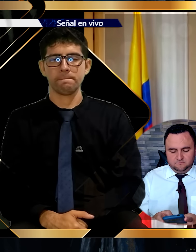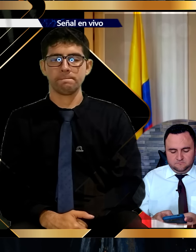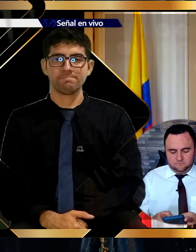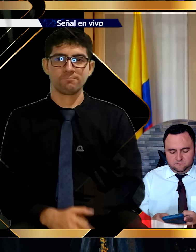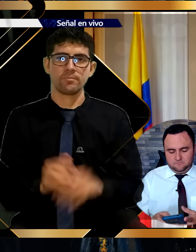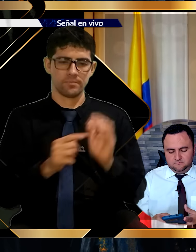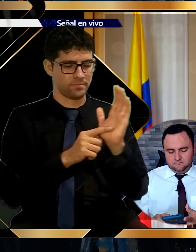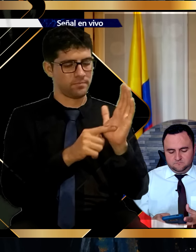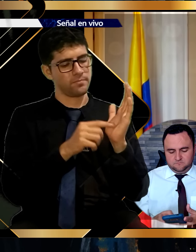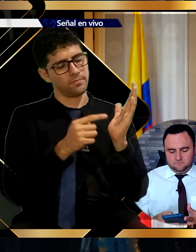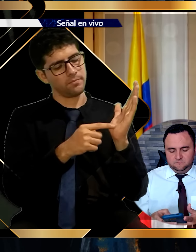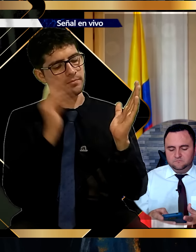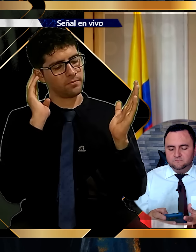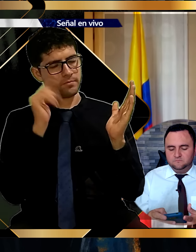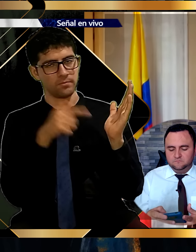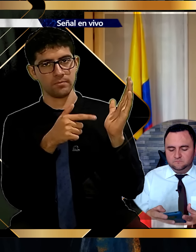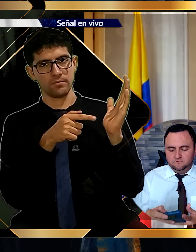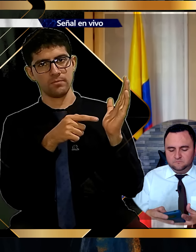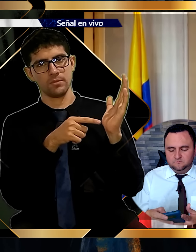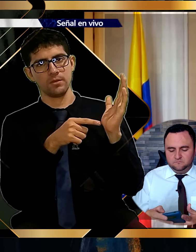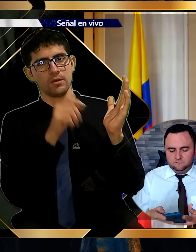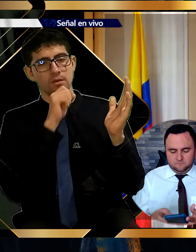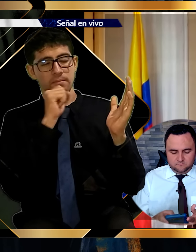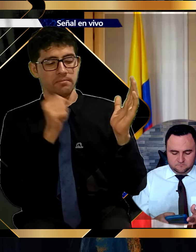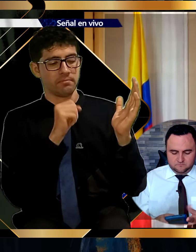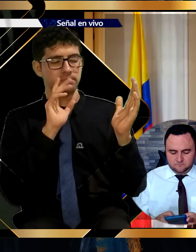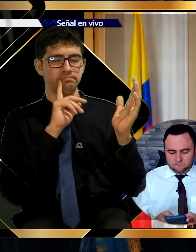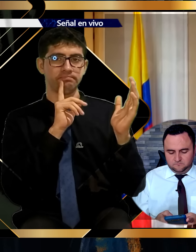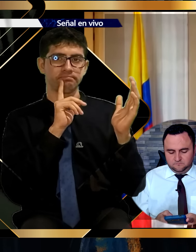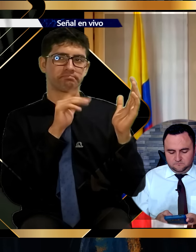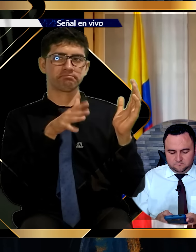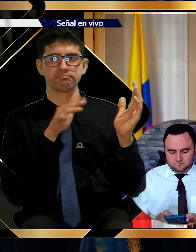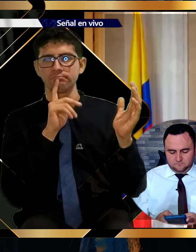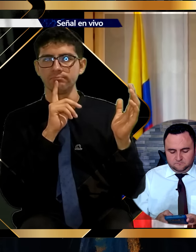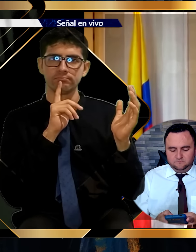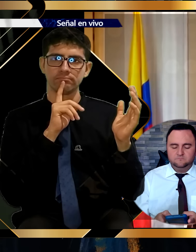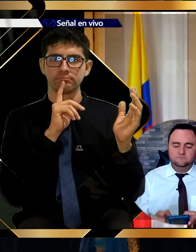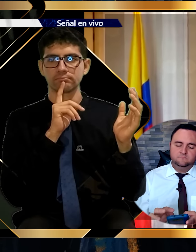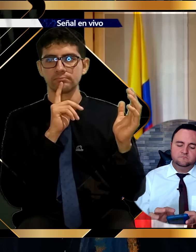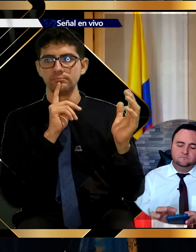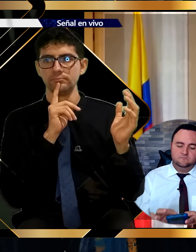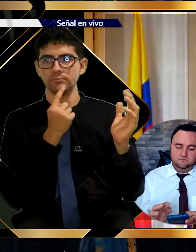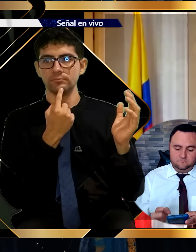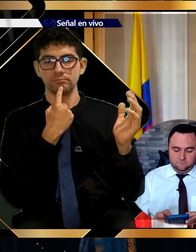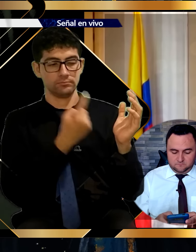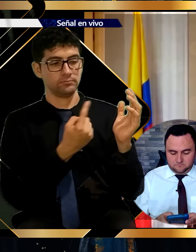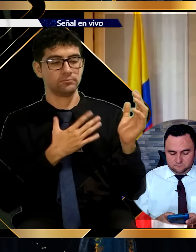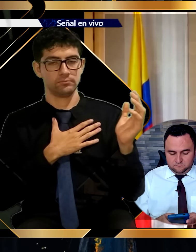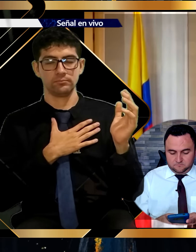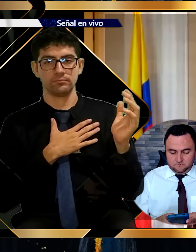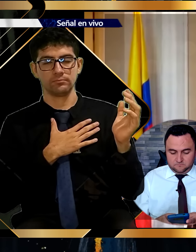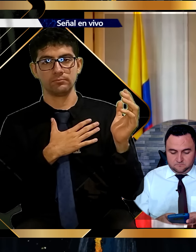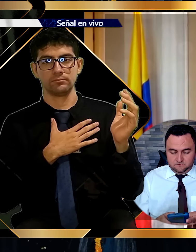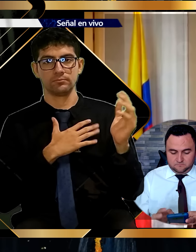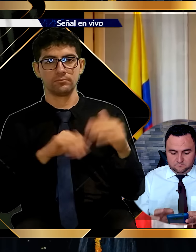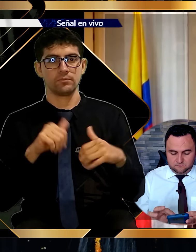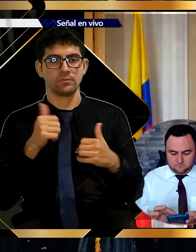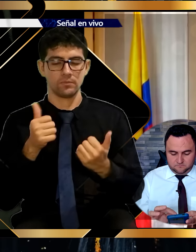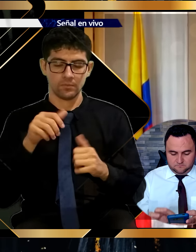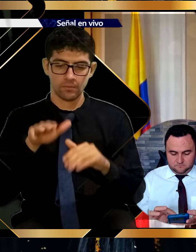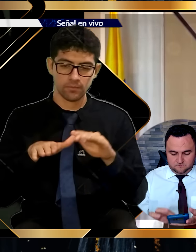regularcito. Pero este teléfono me dio regularcito. Me dice a mí cuántos pasos doy al día.